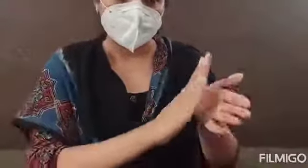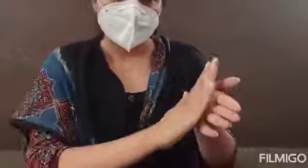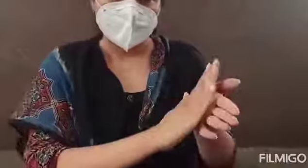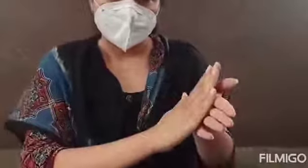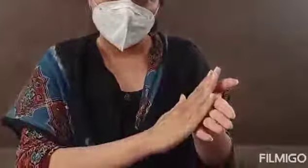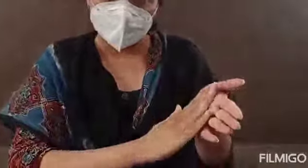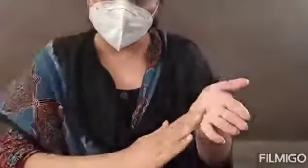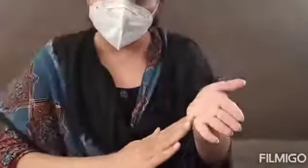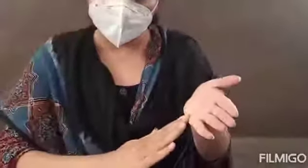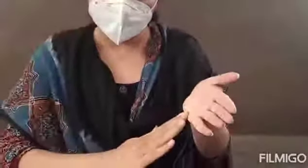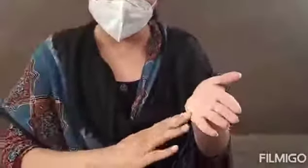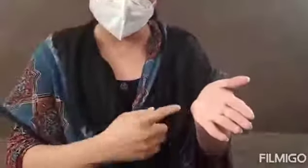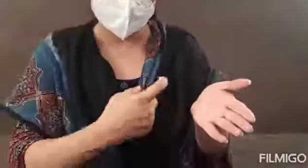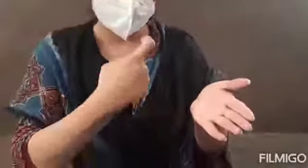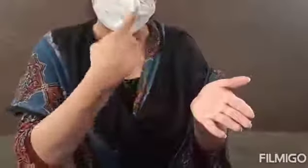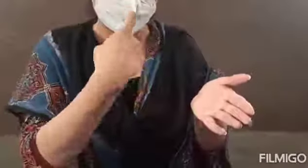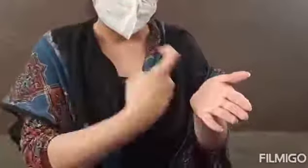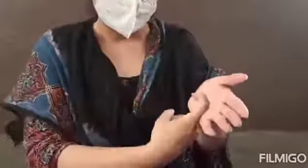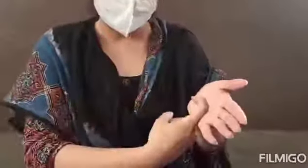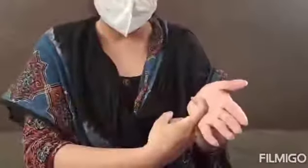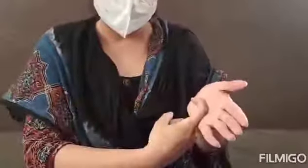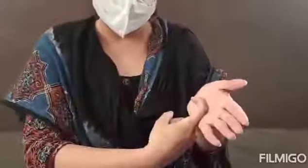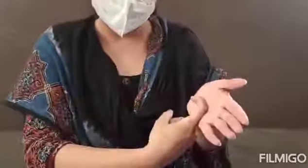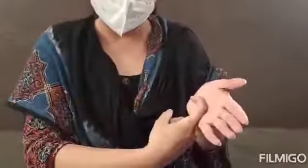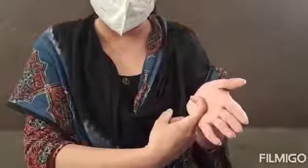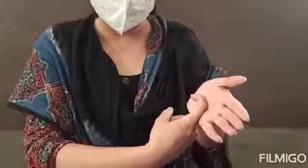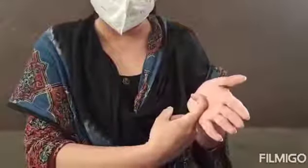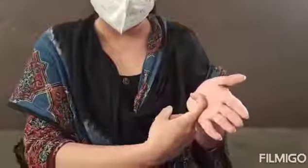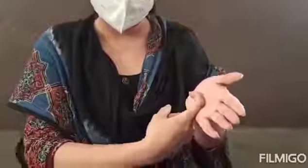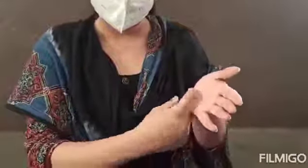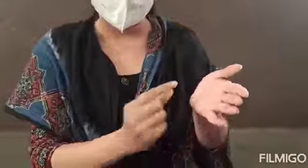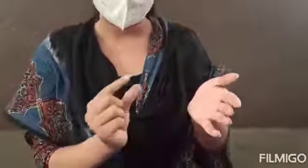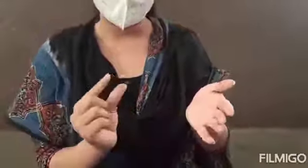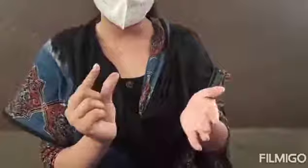જોઈએ. એસ એચ આર